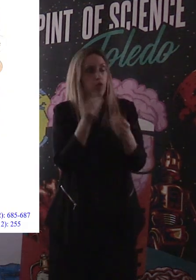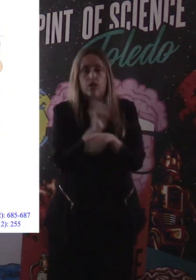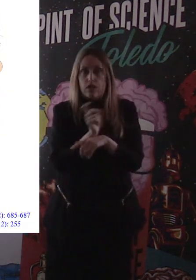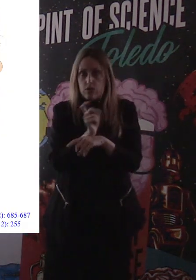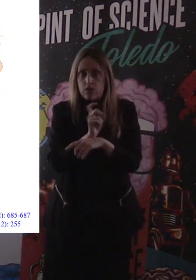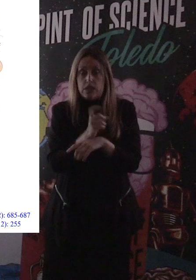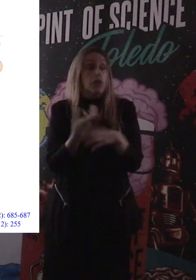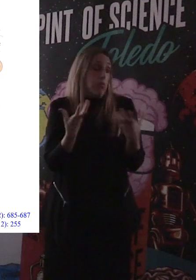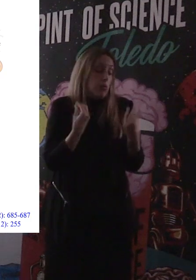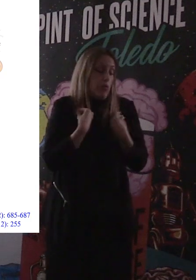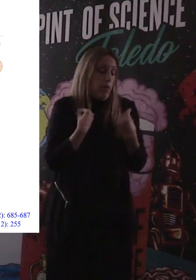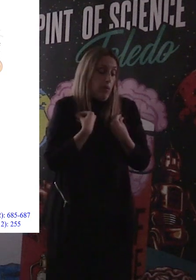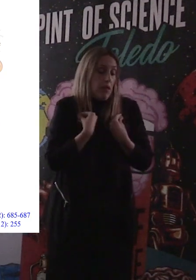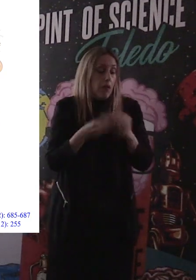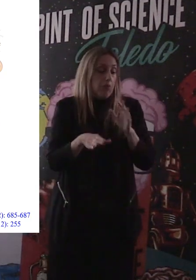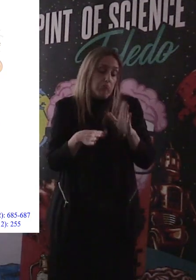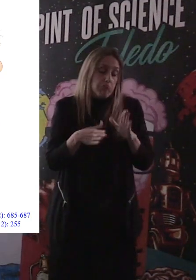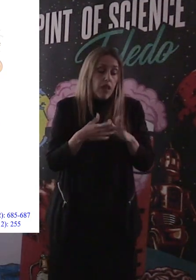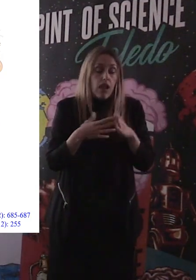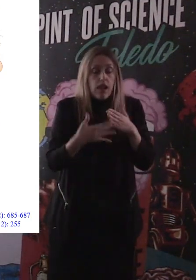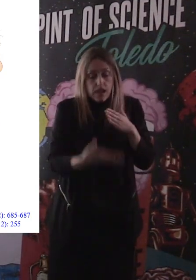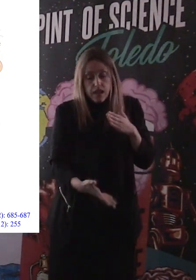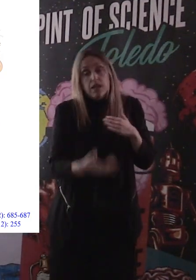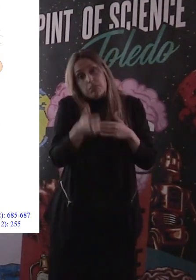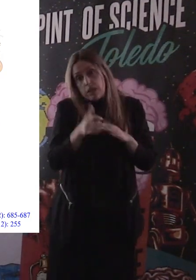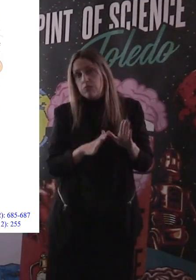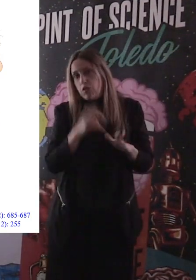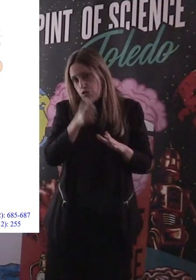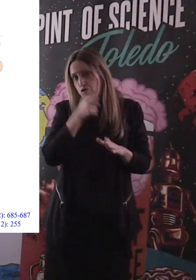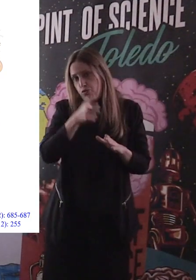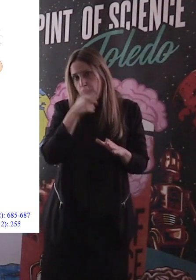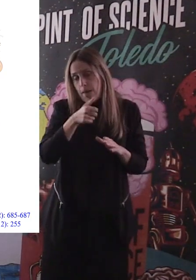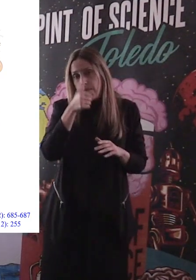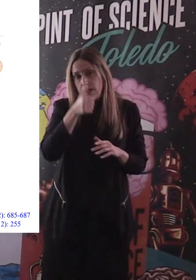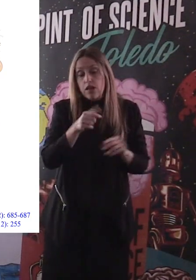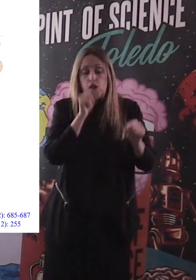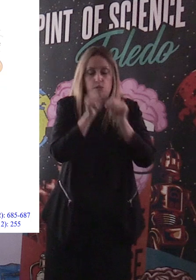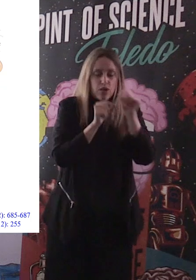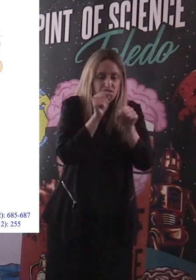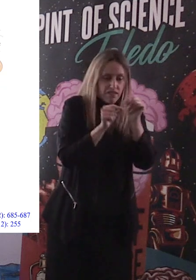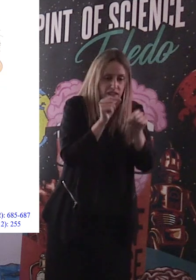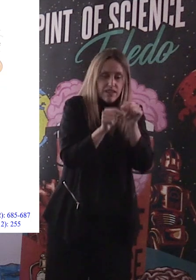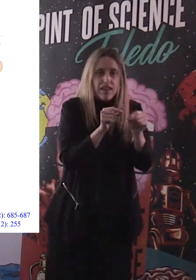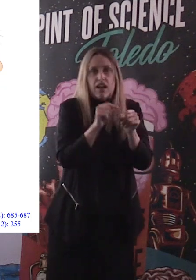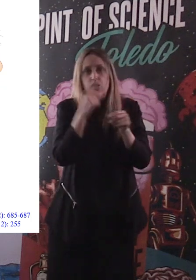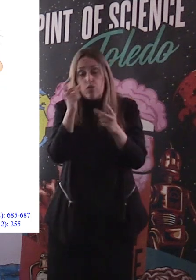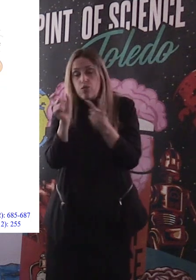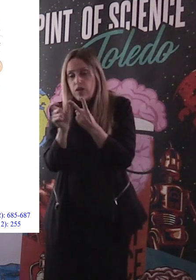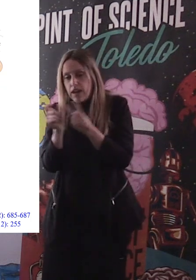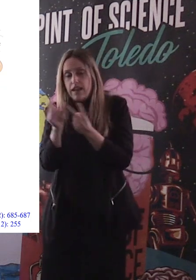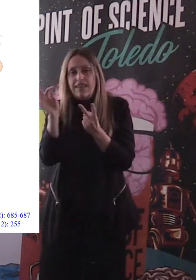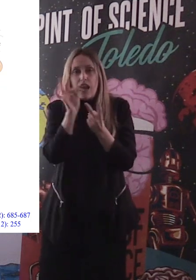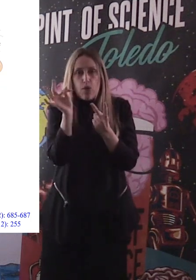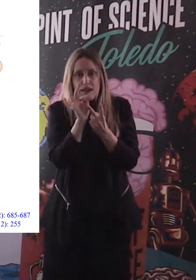realmente alarga la vida de las ratones. Pero no se hace, entonces eso es como infectar con un virus que tiene el gen de la